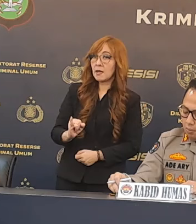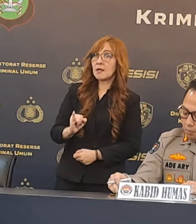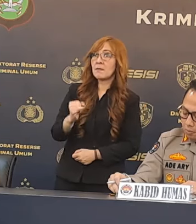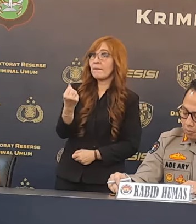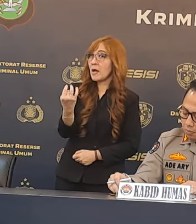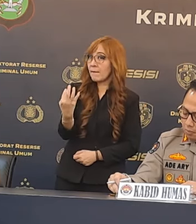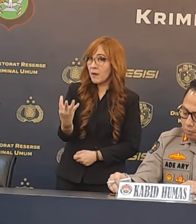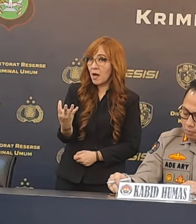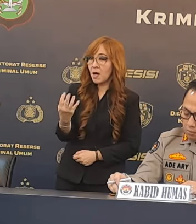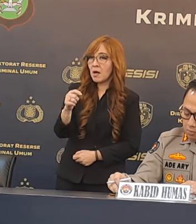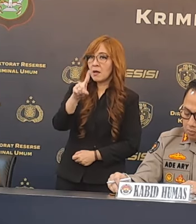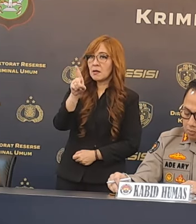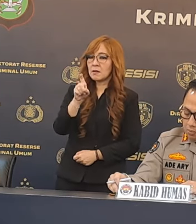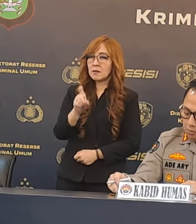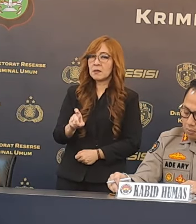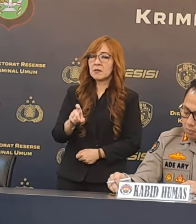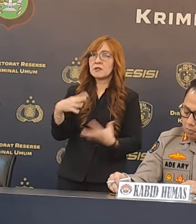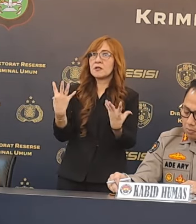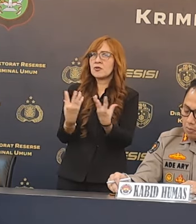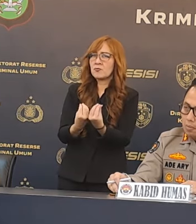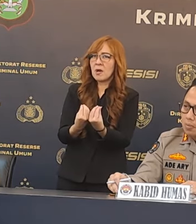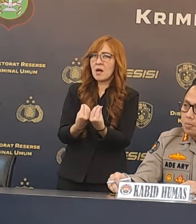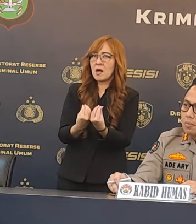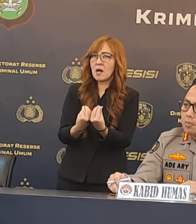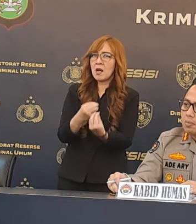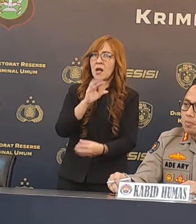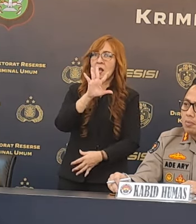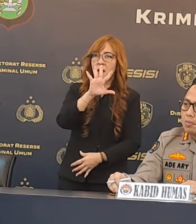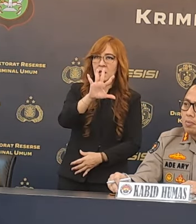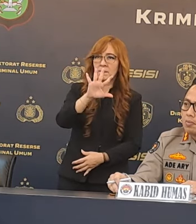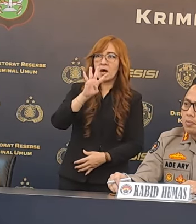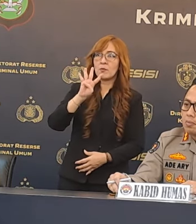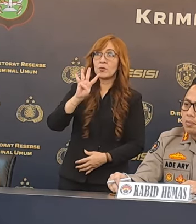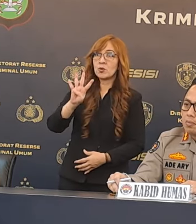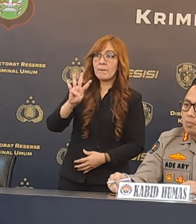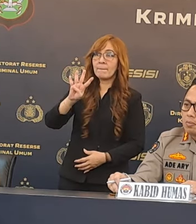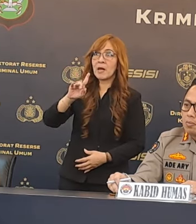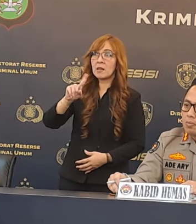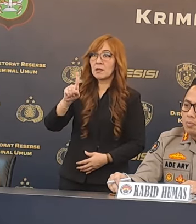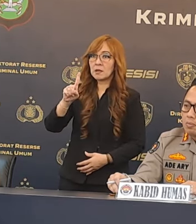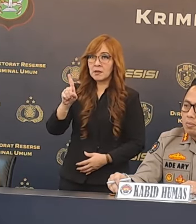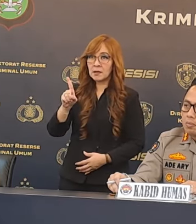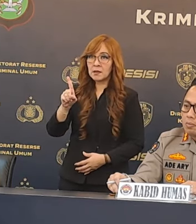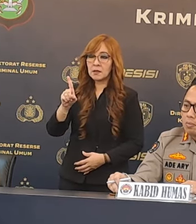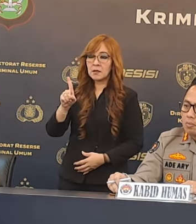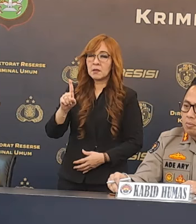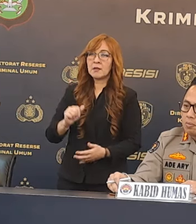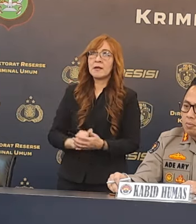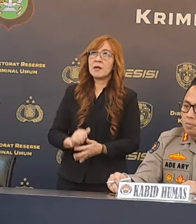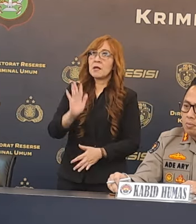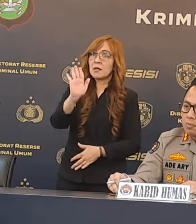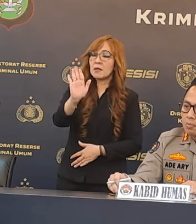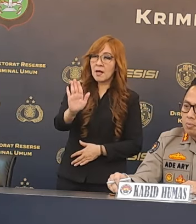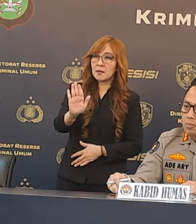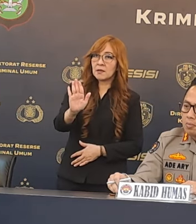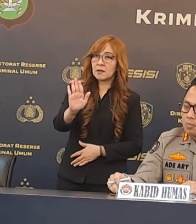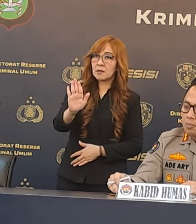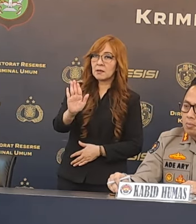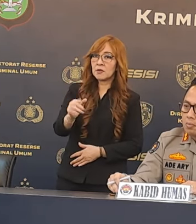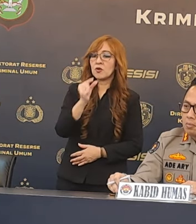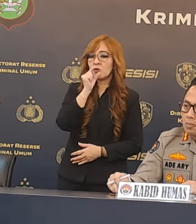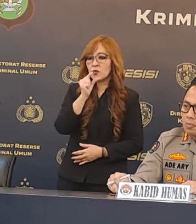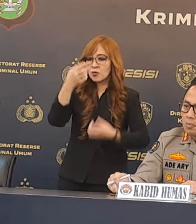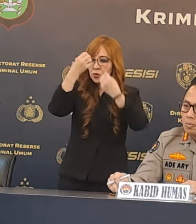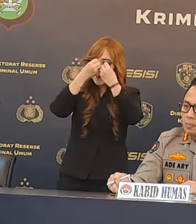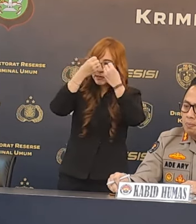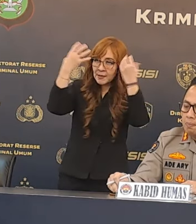adalah sebanyak 54 detik. Nanti untuk